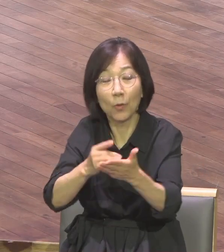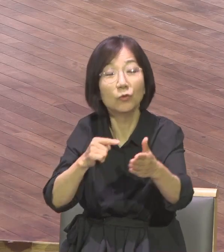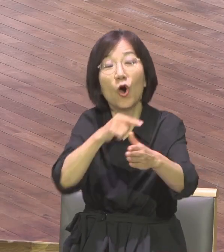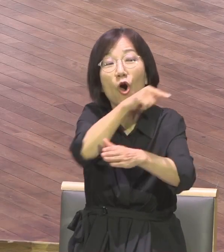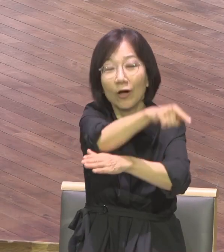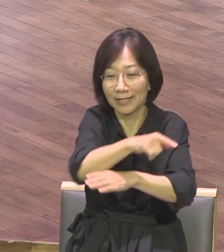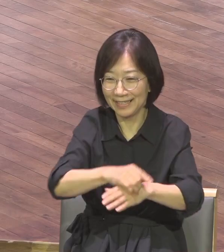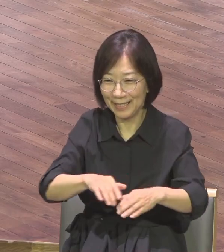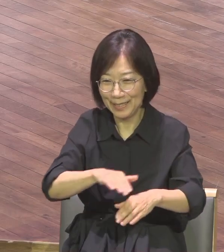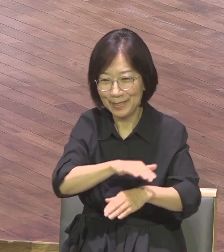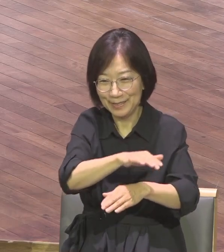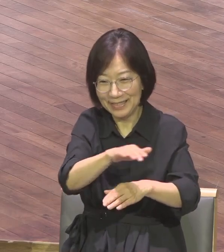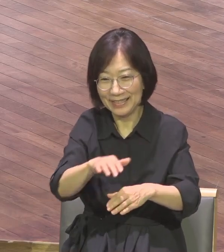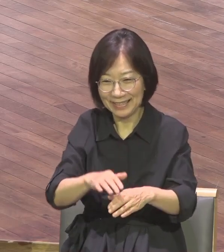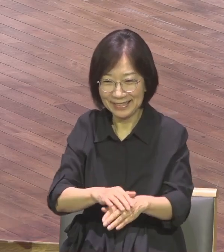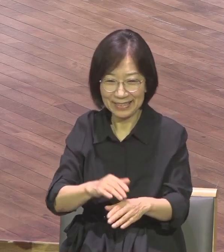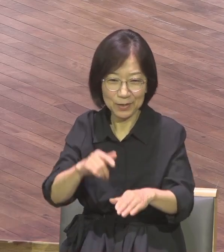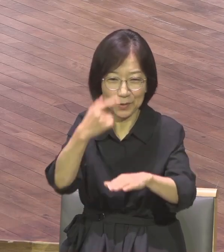잃어버린 채 살고 있다